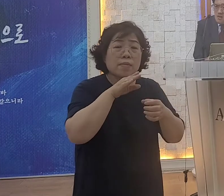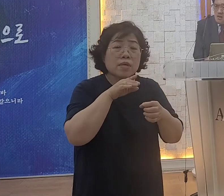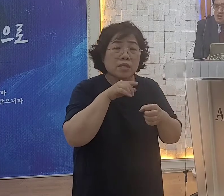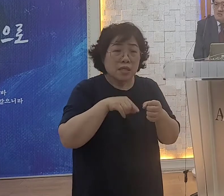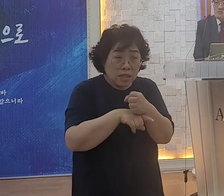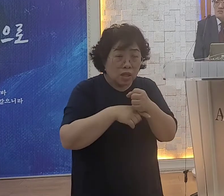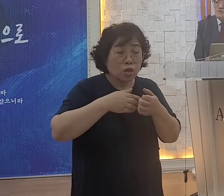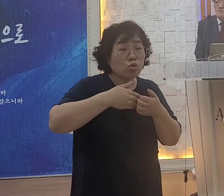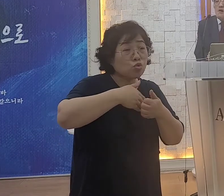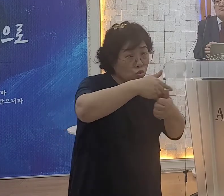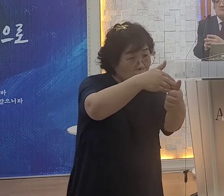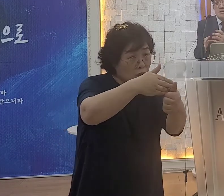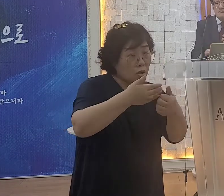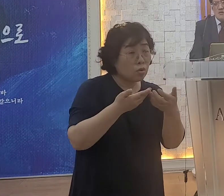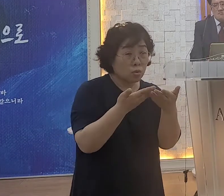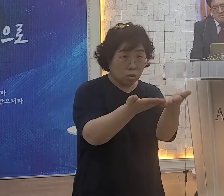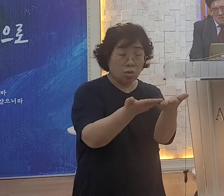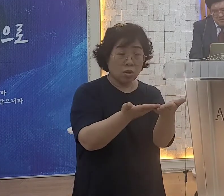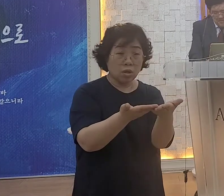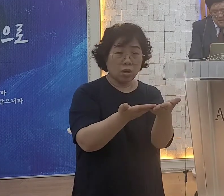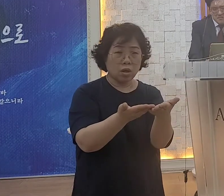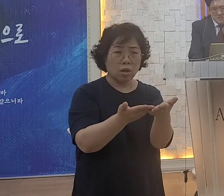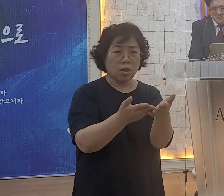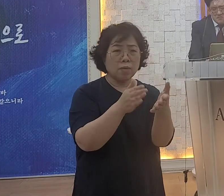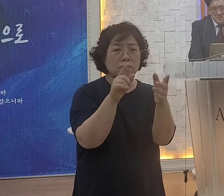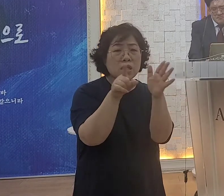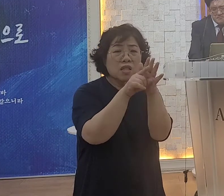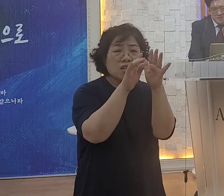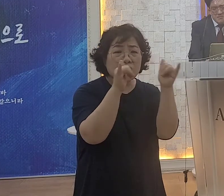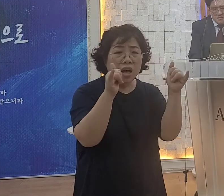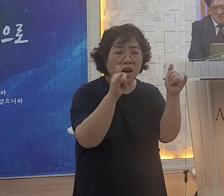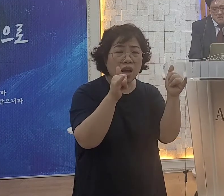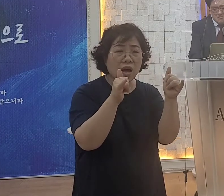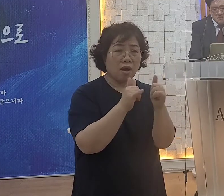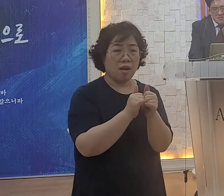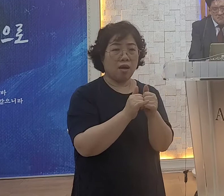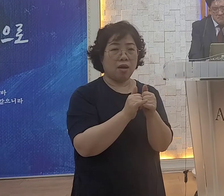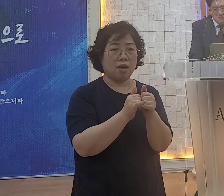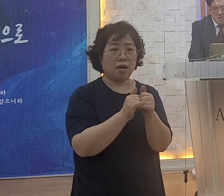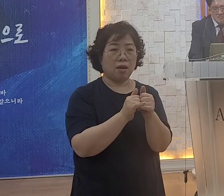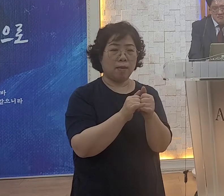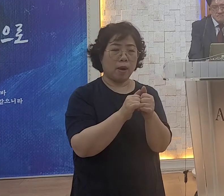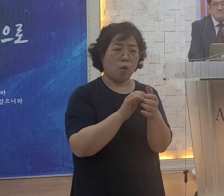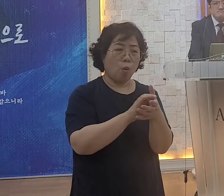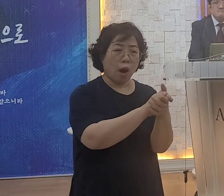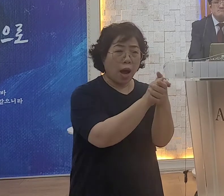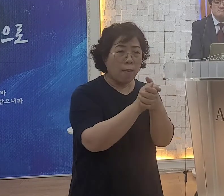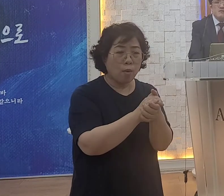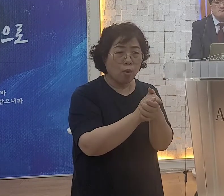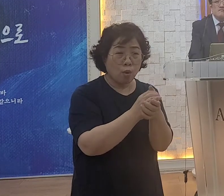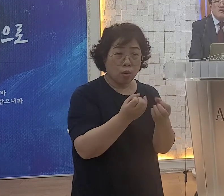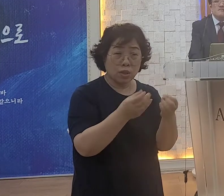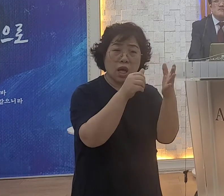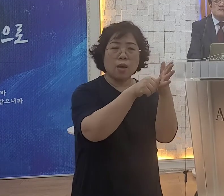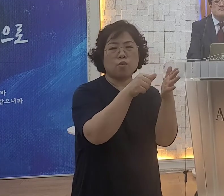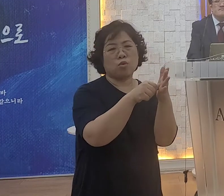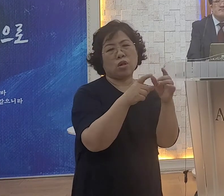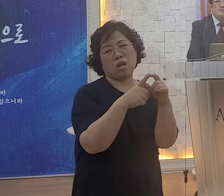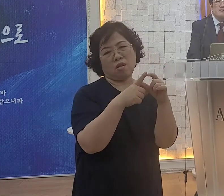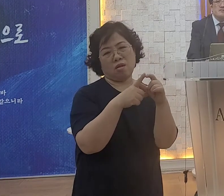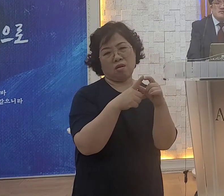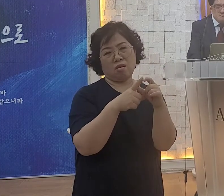주어진 것이다. 이것을 화목 제물이라고 한다는 것입니다. 여러분 그래서 여러분 26절에 한번 우리 다